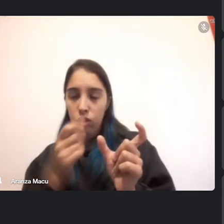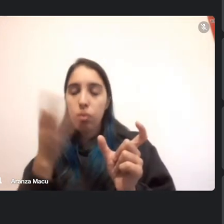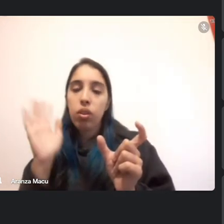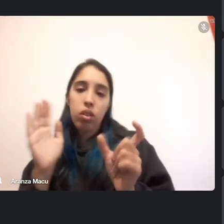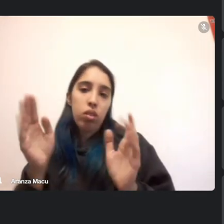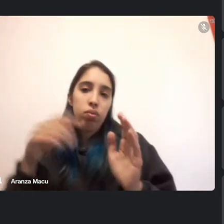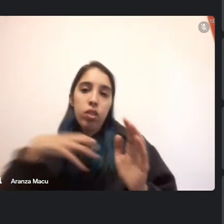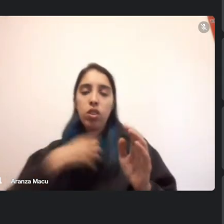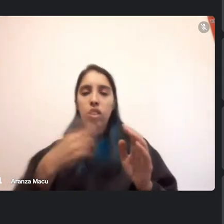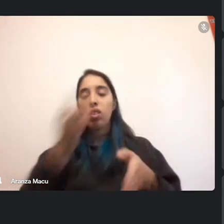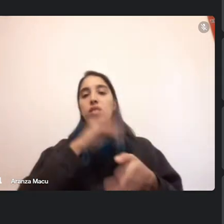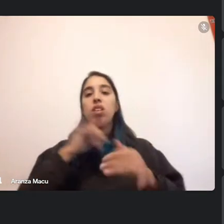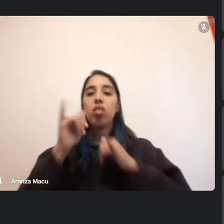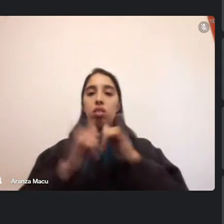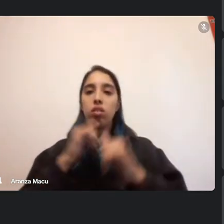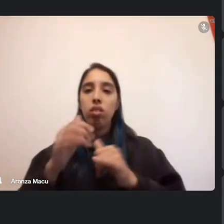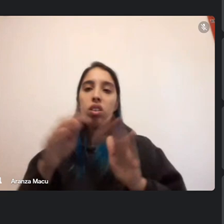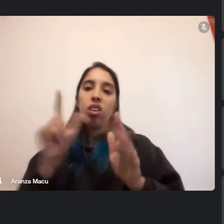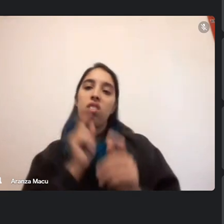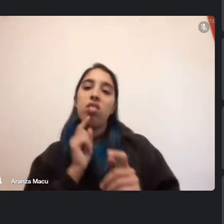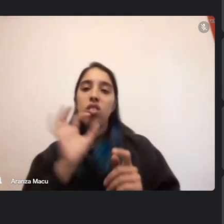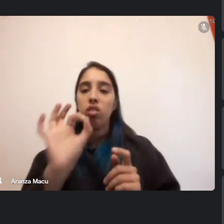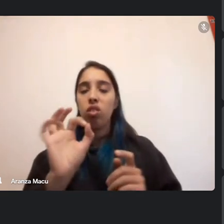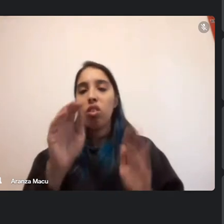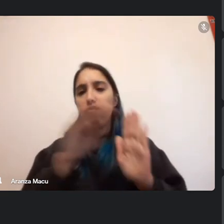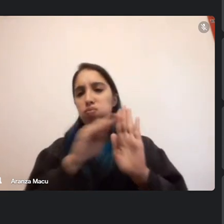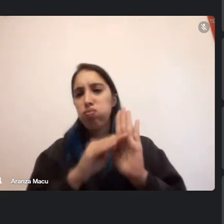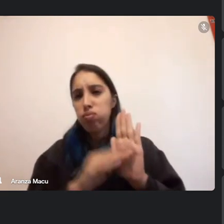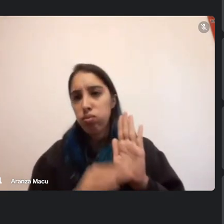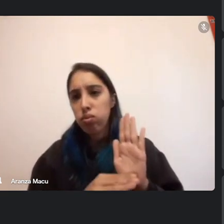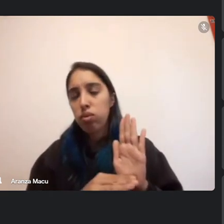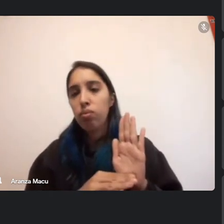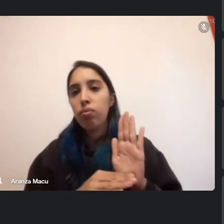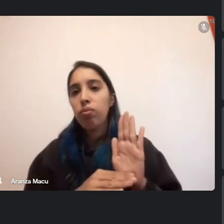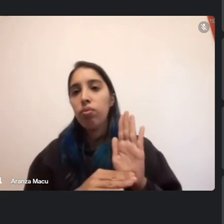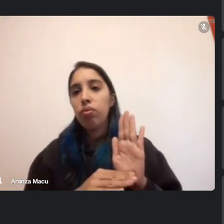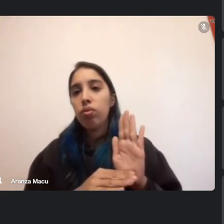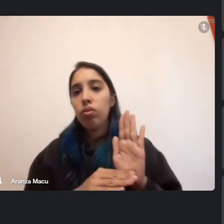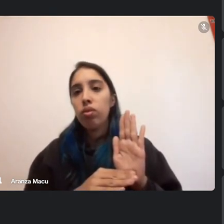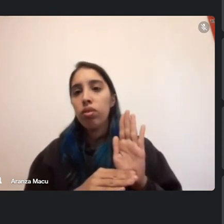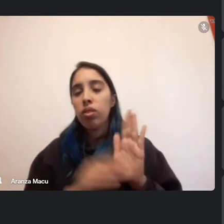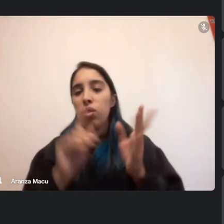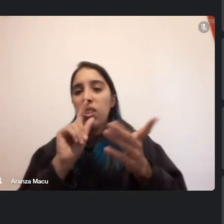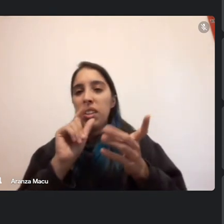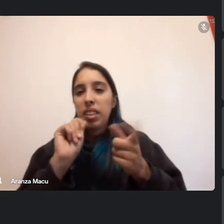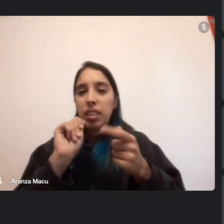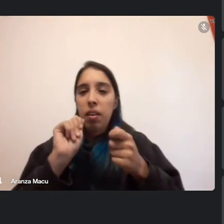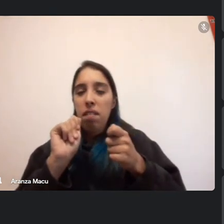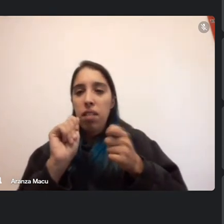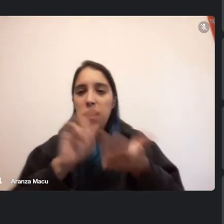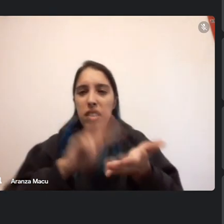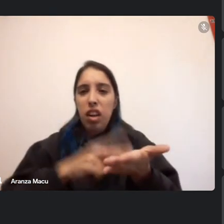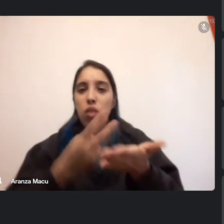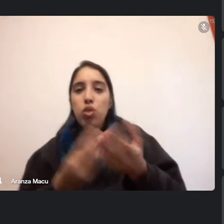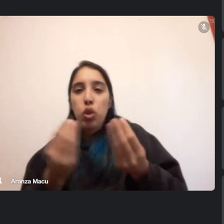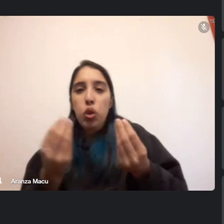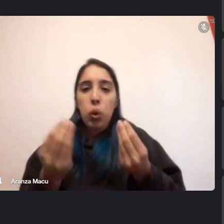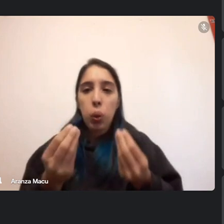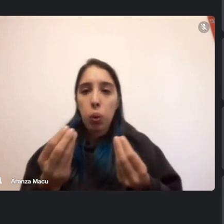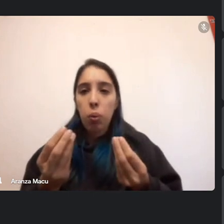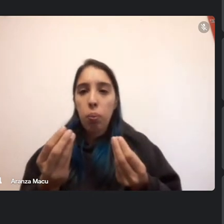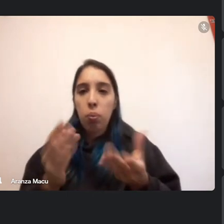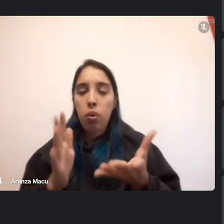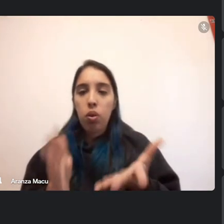casos especiales de ese to, pero van a tener que como que arreglar la frase y agregarle en algún lado un qué. O sea, para que